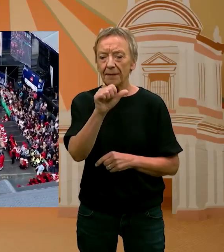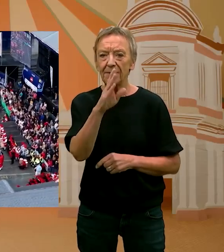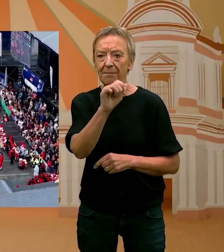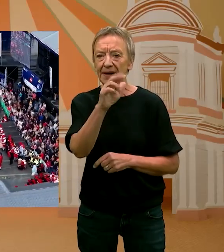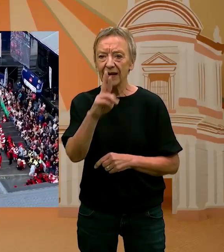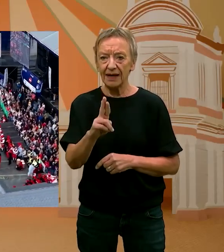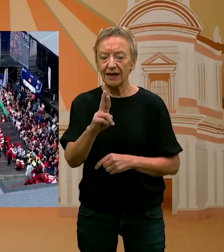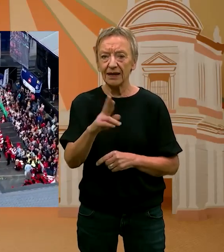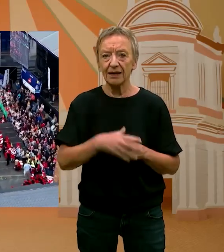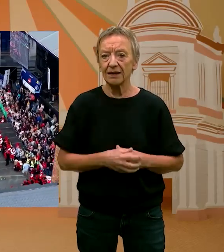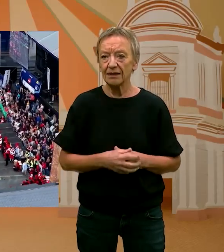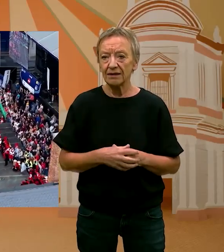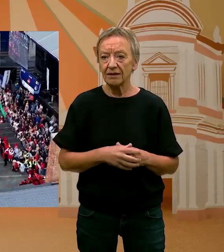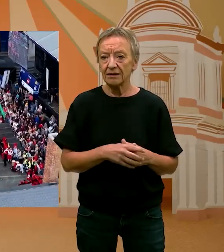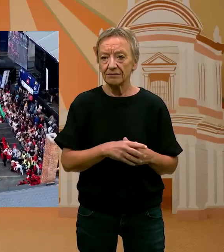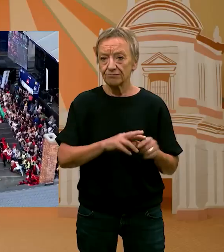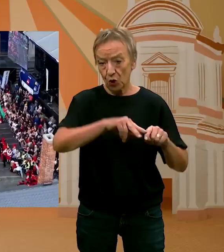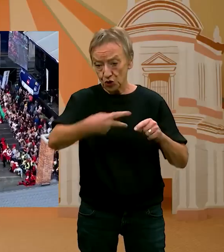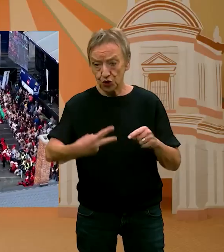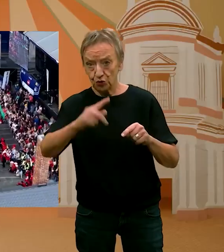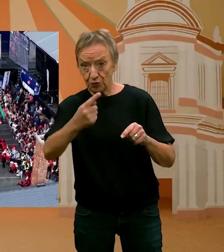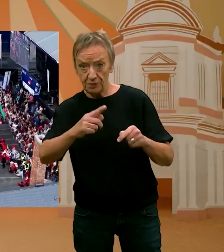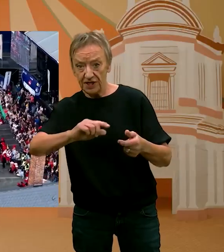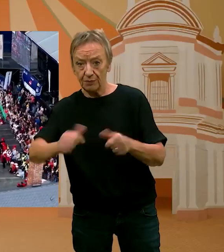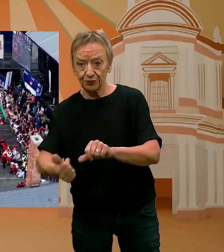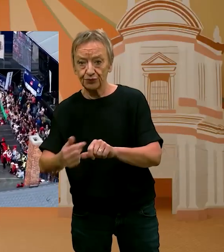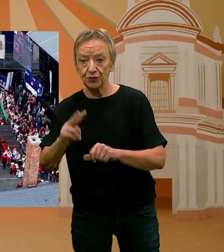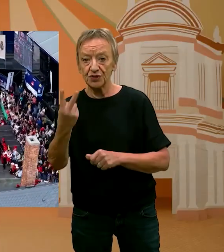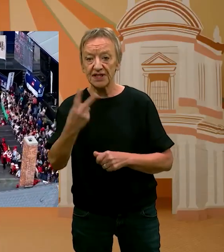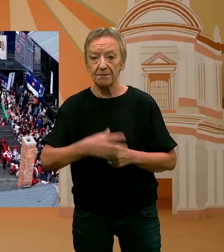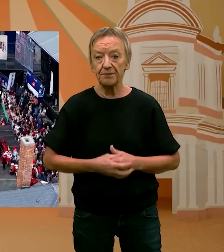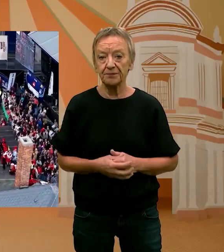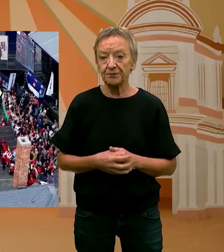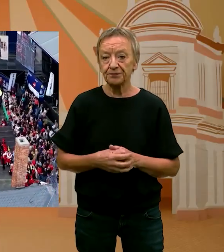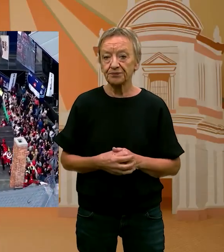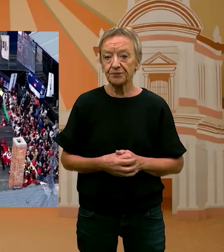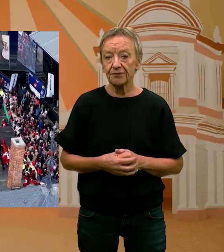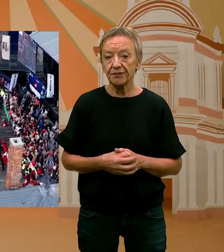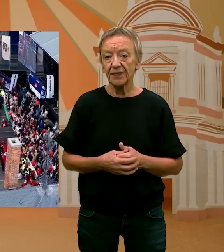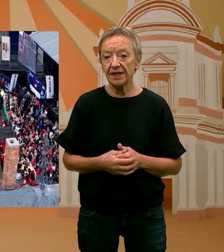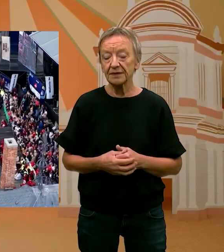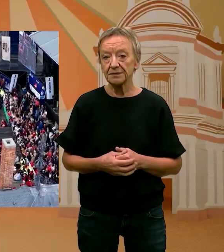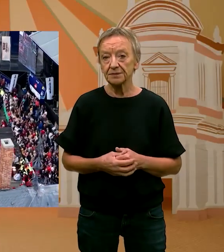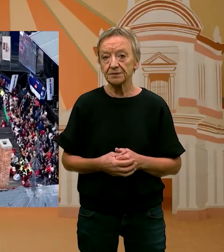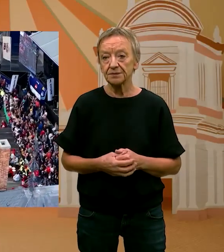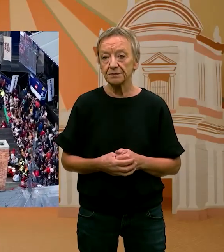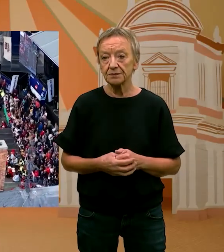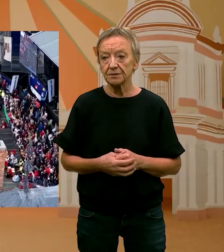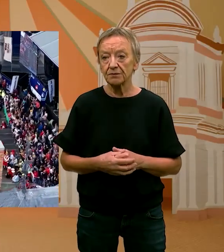la chute de Cyril. Cyril qui est déjà blessé d'hier. Ben voilà. Alors il y a des consignes, des capitaines évidemment qui sont